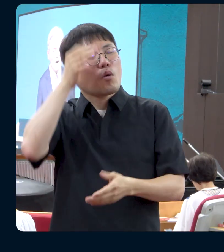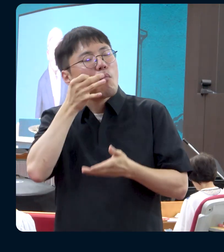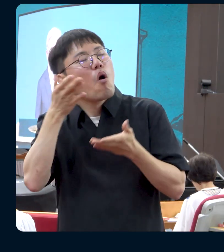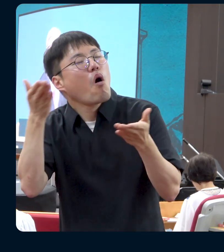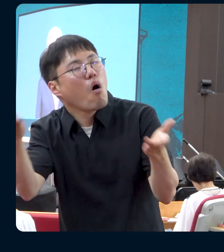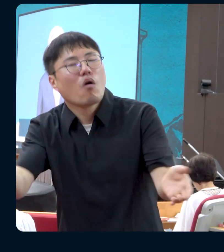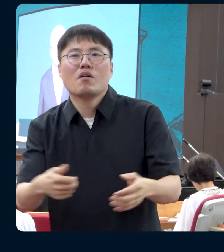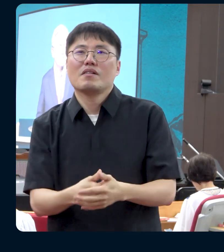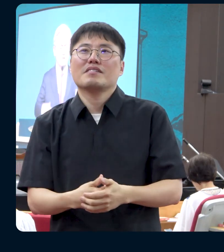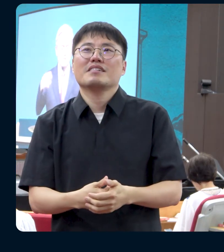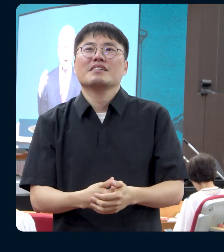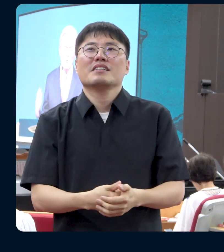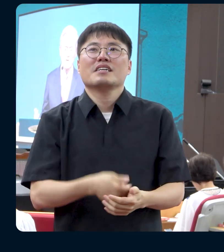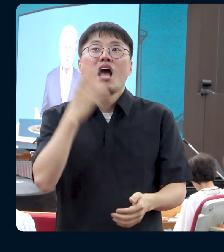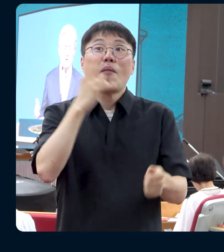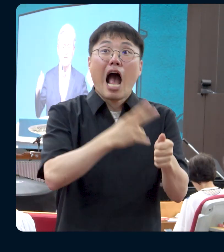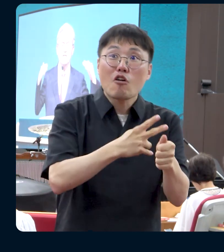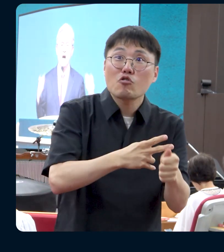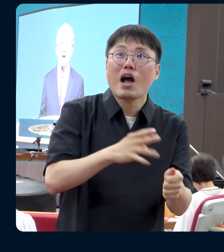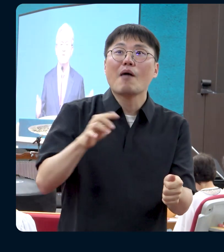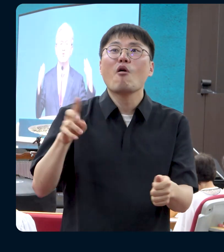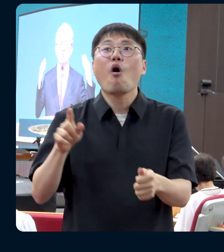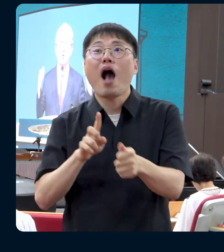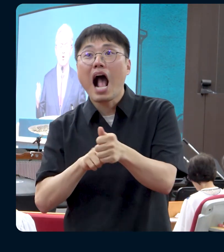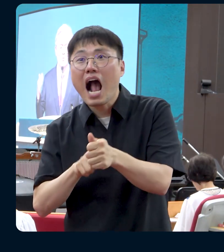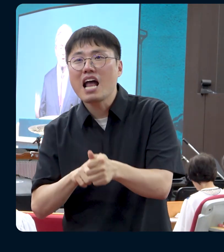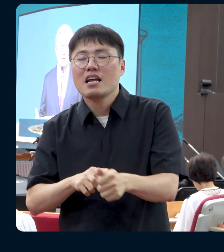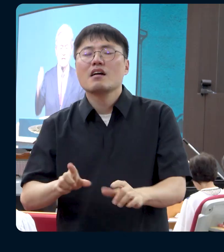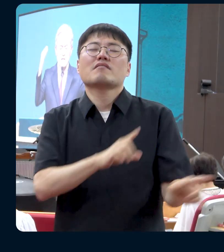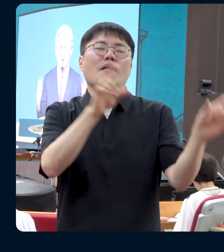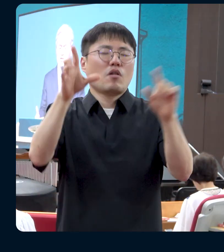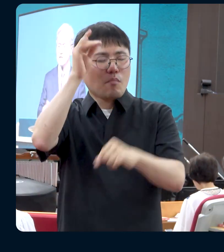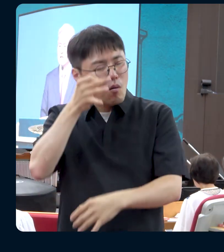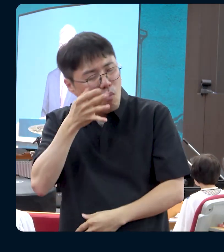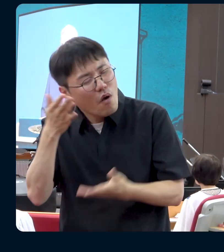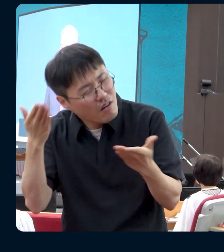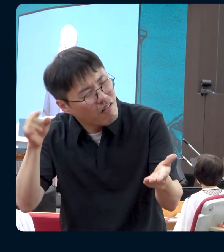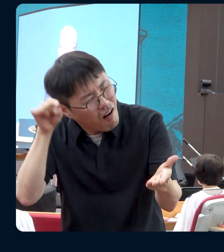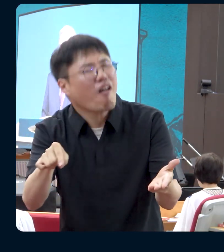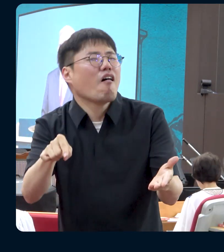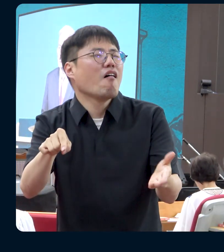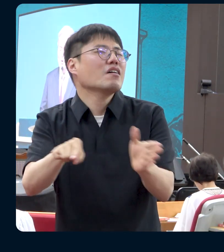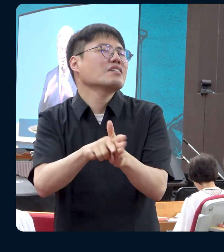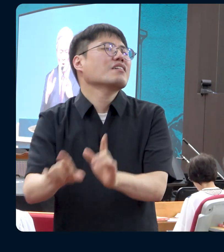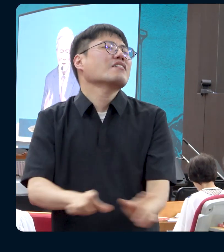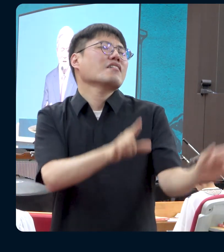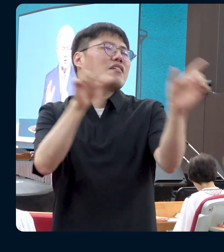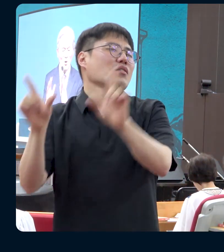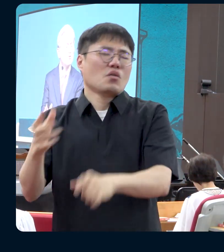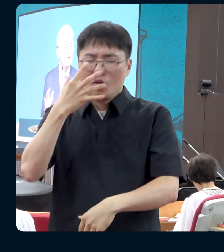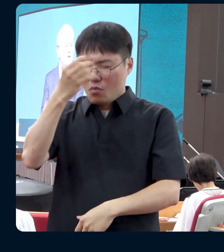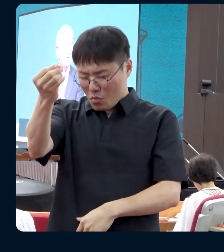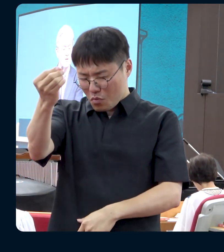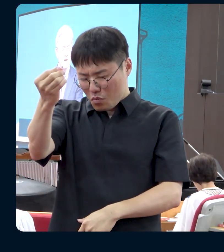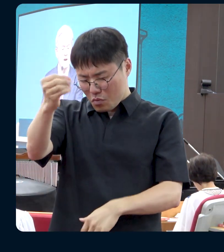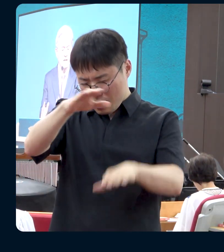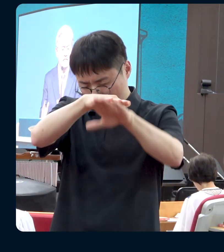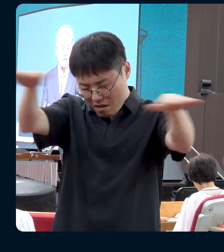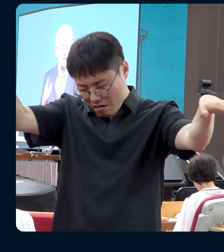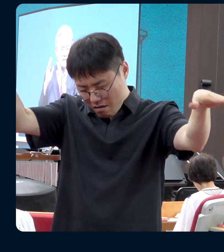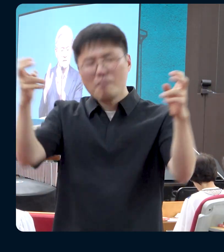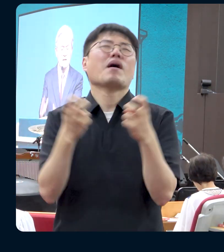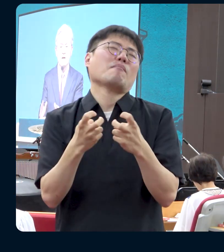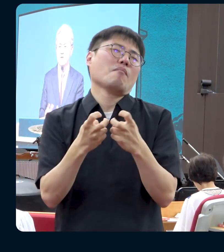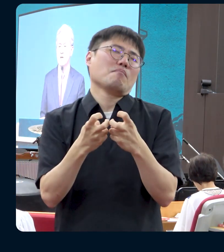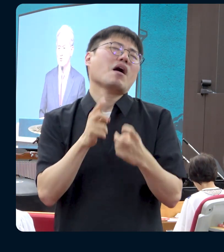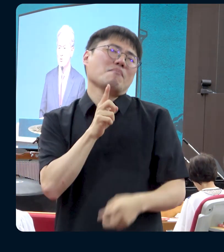즉 바울과 아볼로가 주님의 뜻 가운데서 삶으로 본을 보인 그것이 신앙인으로 교만을 어떻게